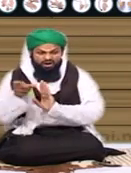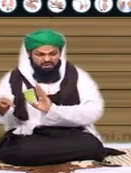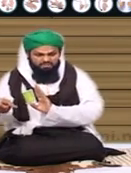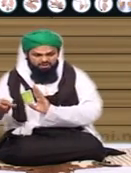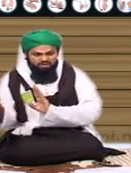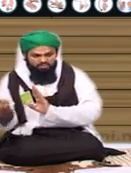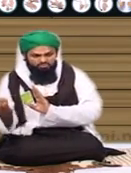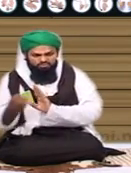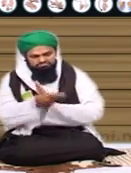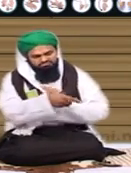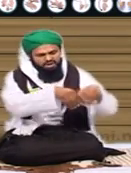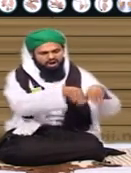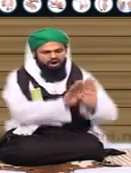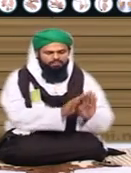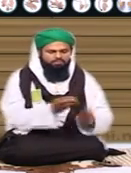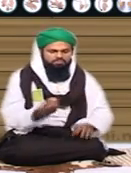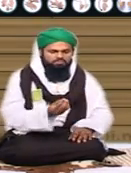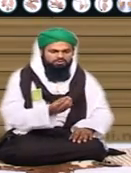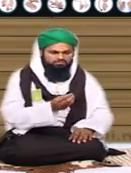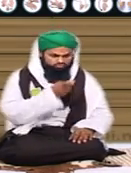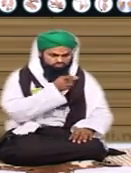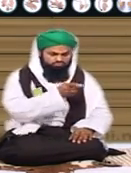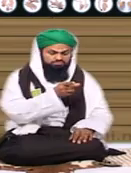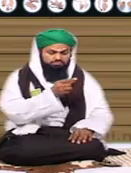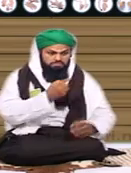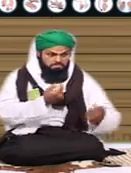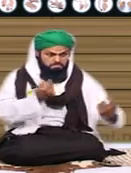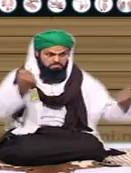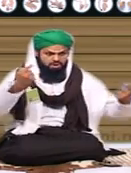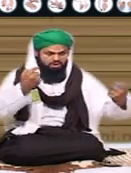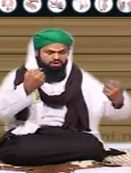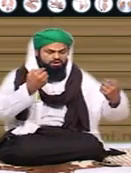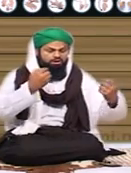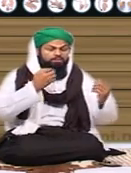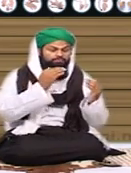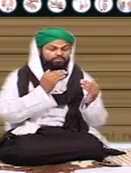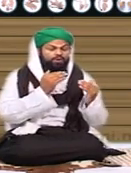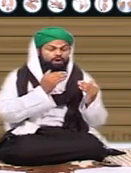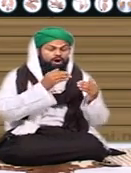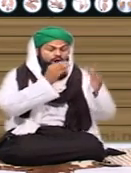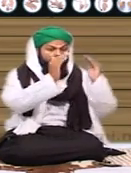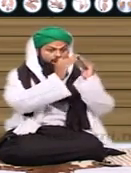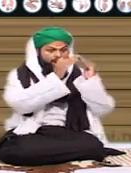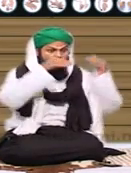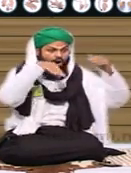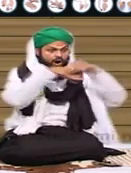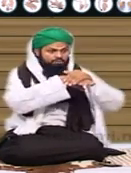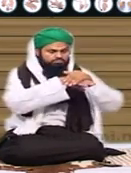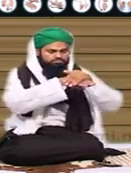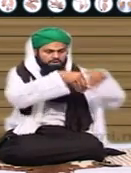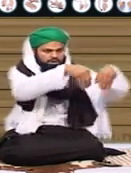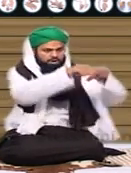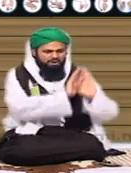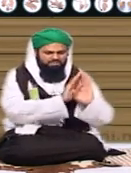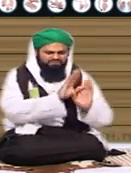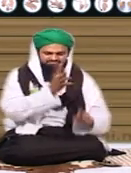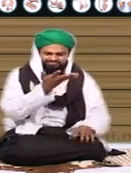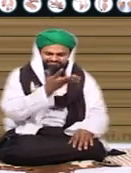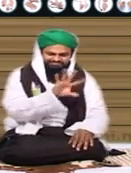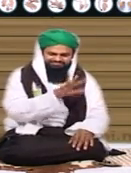آپ کو ملے گی، اسی خطے میں ملے گی۔ آپ کو اپنے بنگلے میں ایئر کنڈیشنڈ روم میں نہیں رکھا جائے گا، آپ کو بھی کھود کے